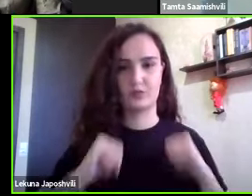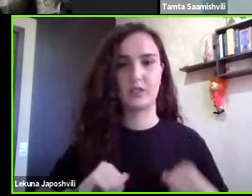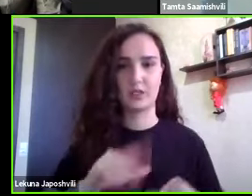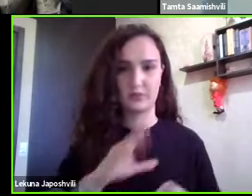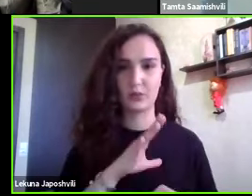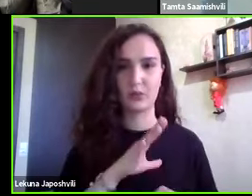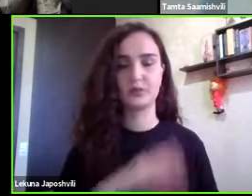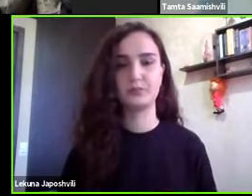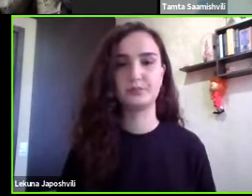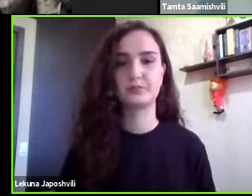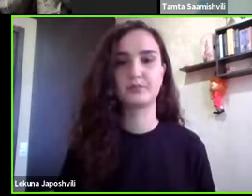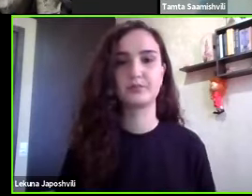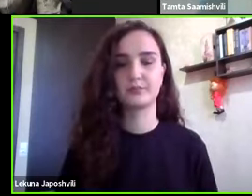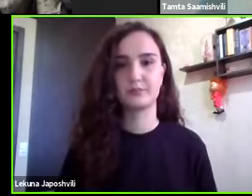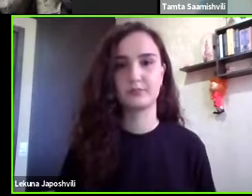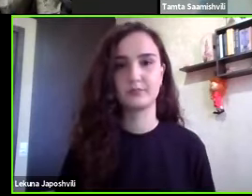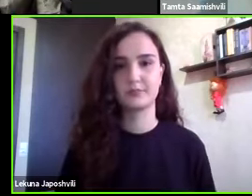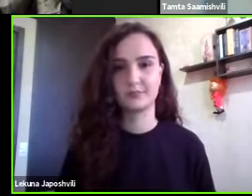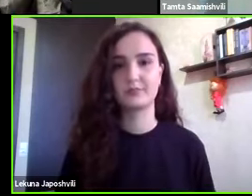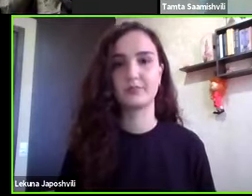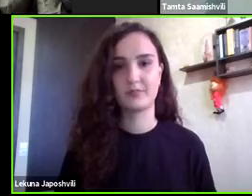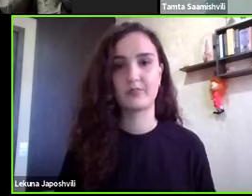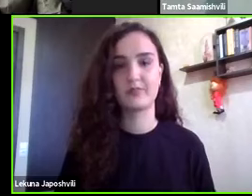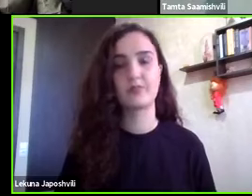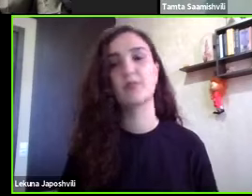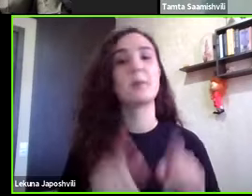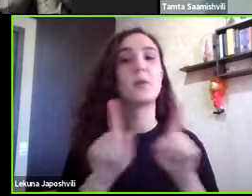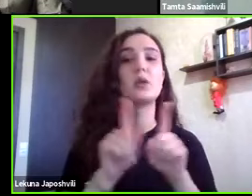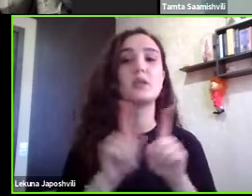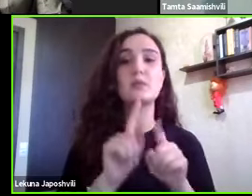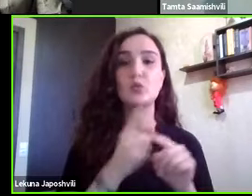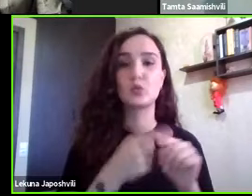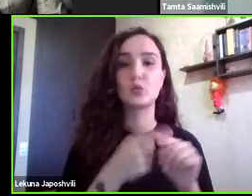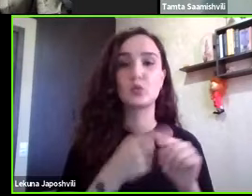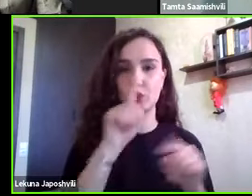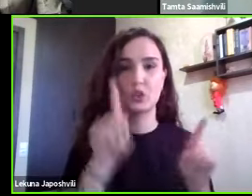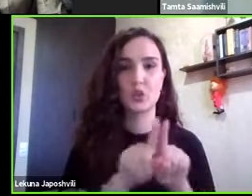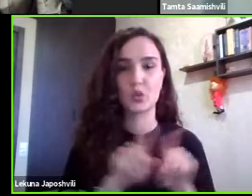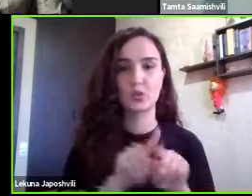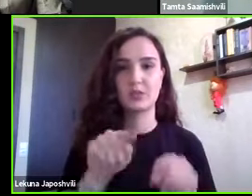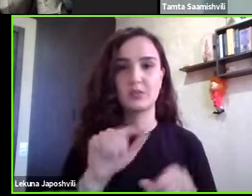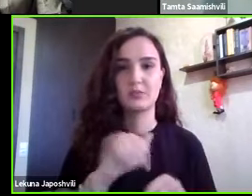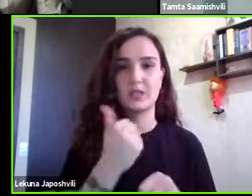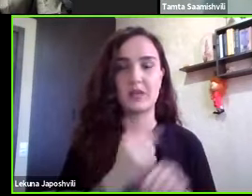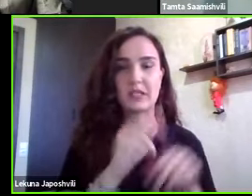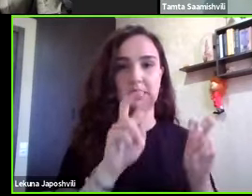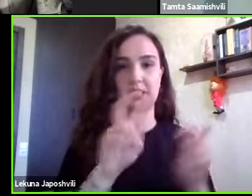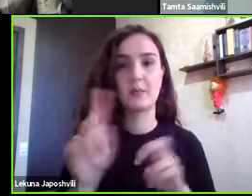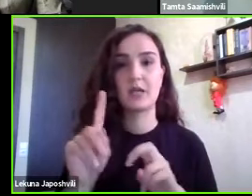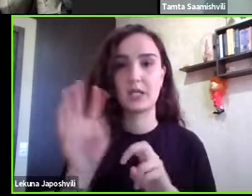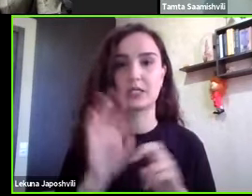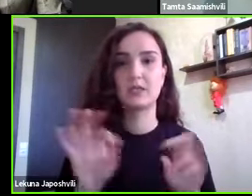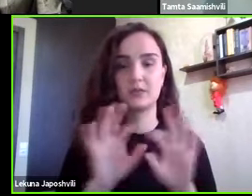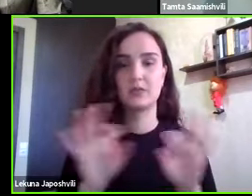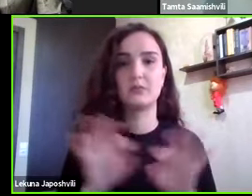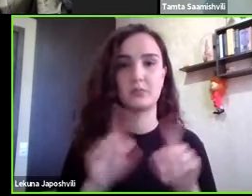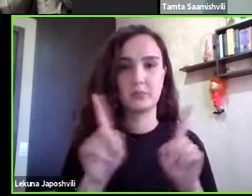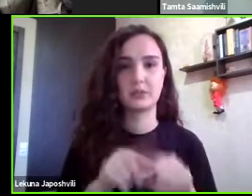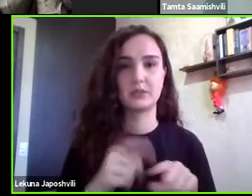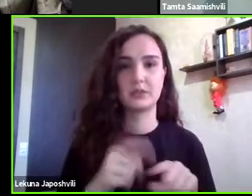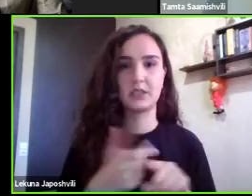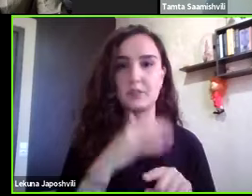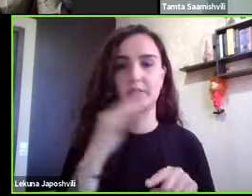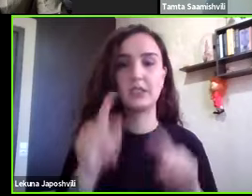ხო? ეხა მაინც აღნიშნავ, რომ მიუხედავად იმისა, რომ თითქოს ეს არის მთავარი თემა, რაზეც საუბრობთ, მაინც ძალიან ბევრი